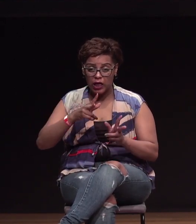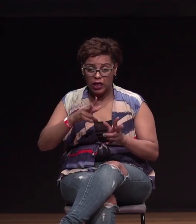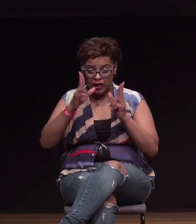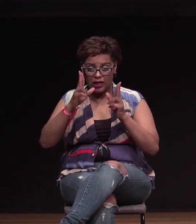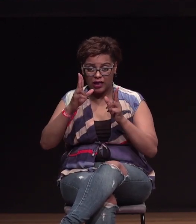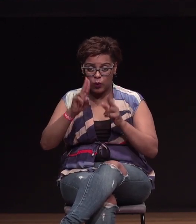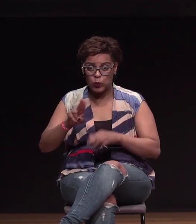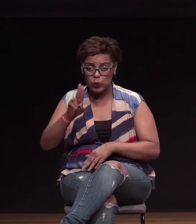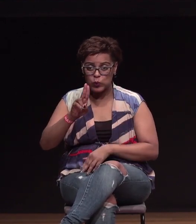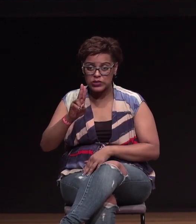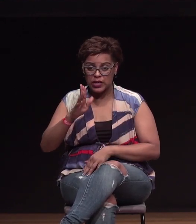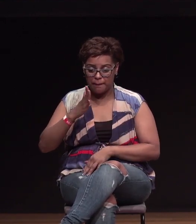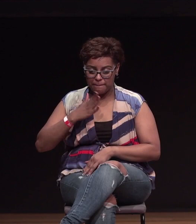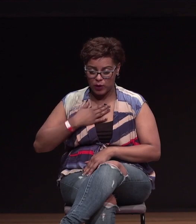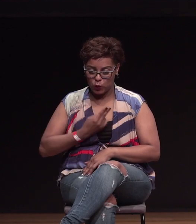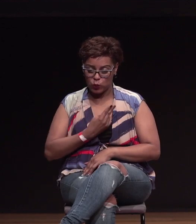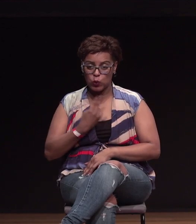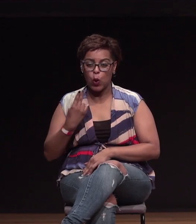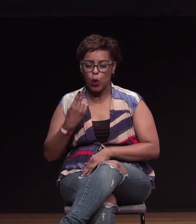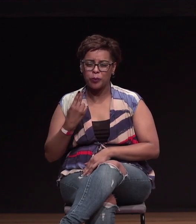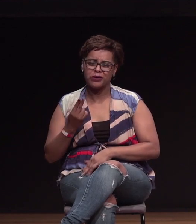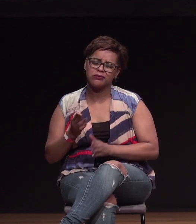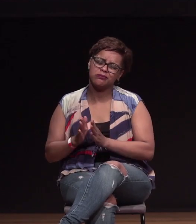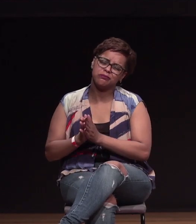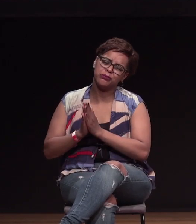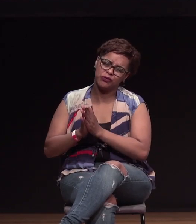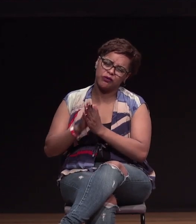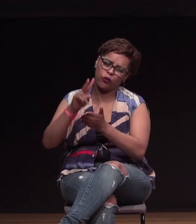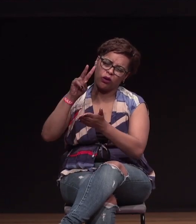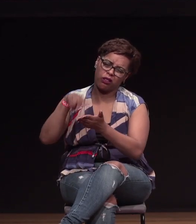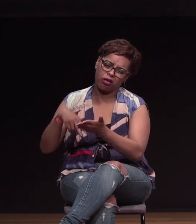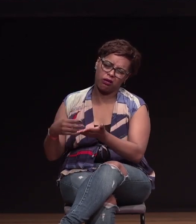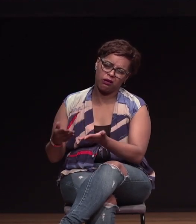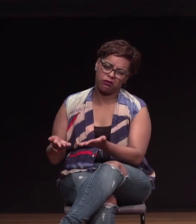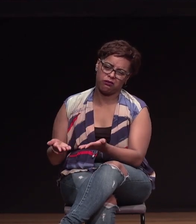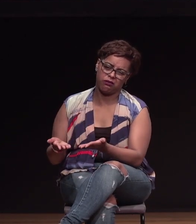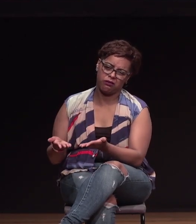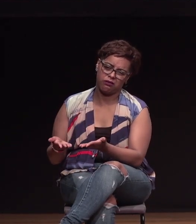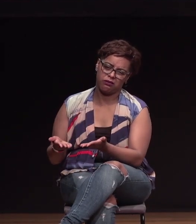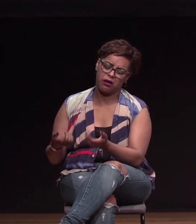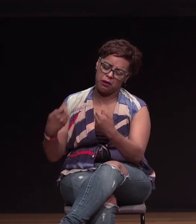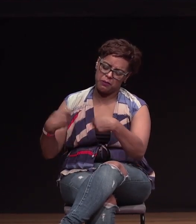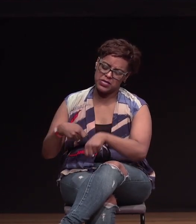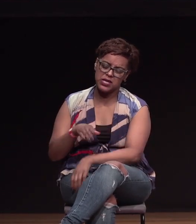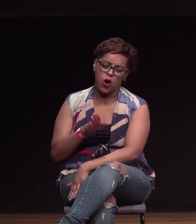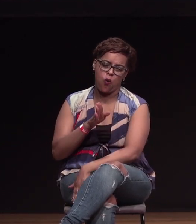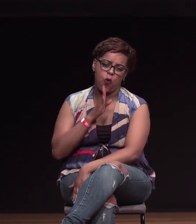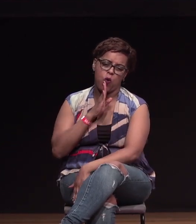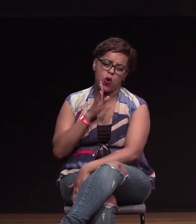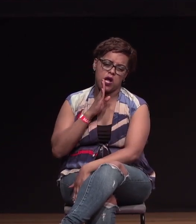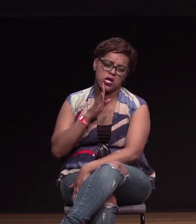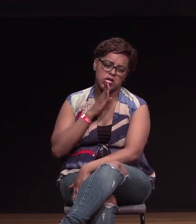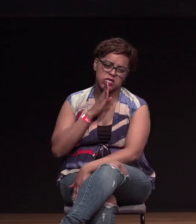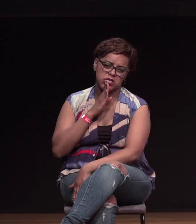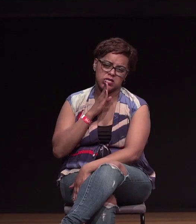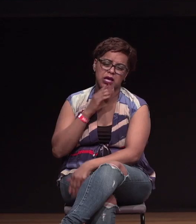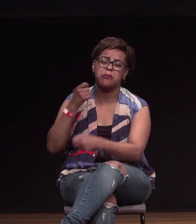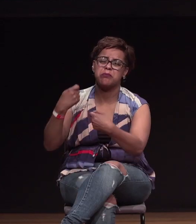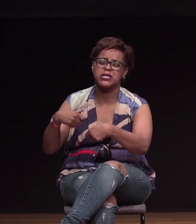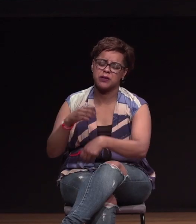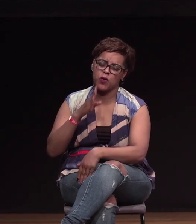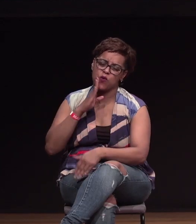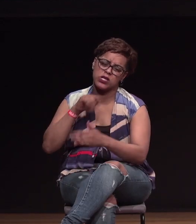porque eu não preciso que ele fale, não me acrescenta nada, para ser sincera. Mas quando ele quiser falar, que ele fale com alguma